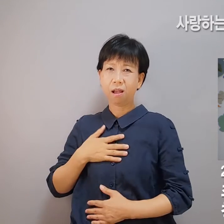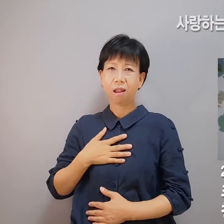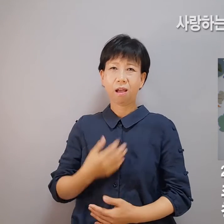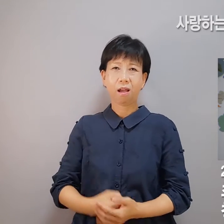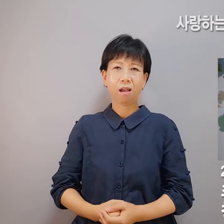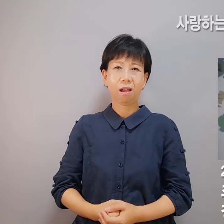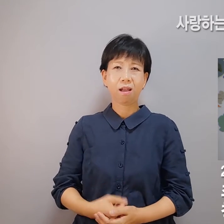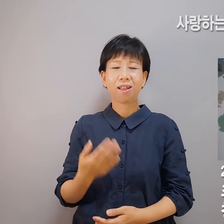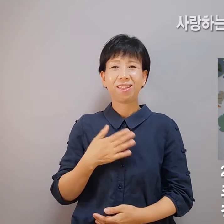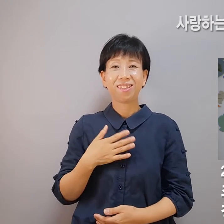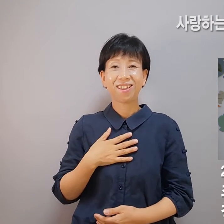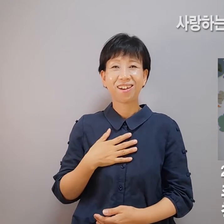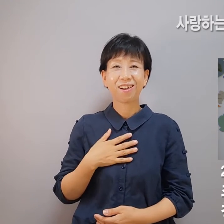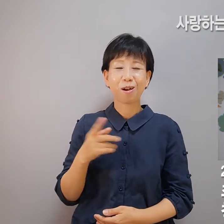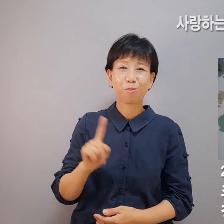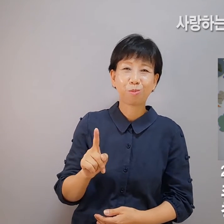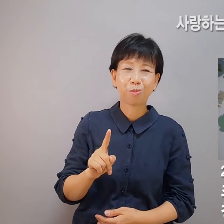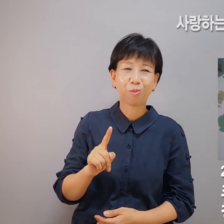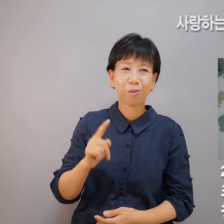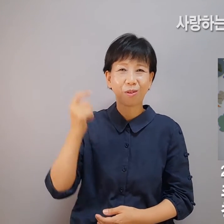제가 신통방통하지는 않아도